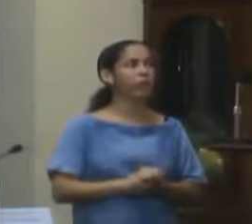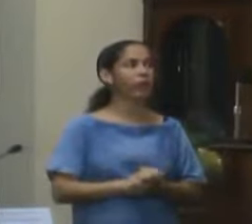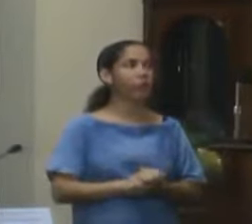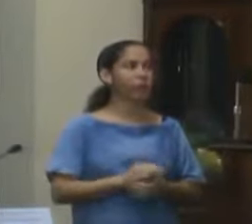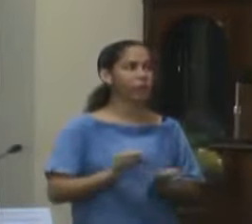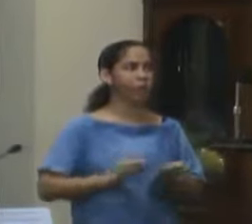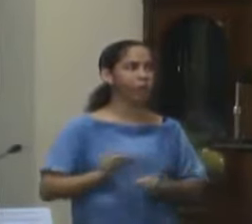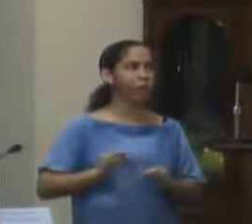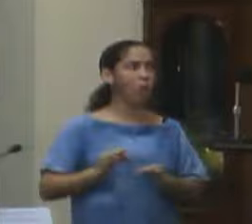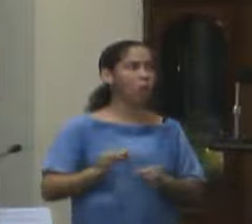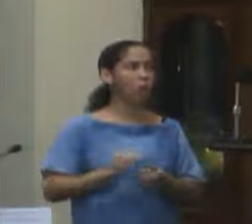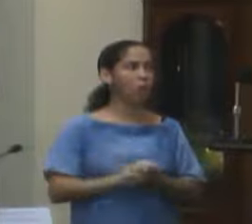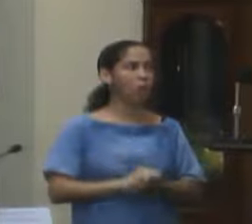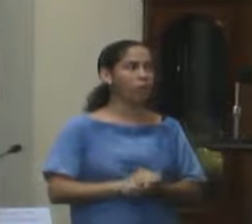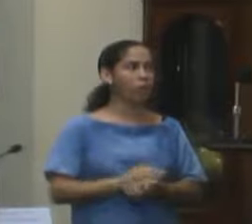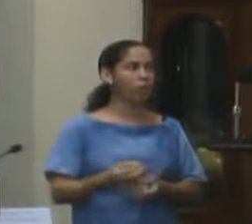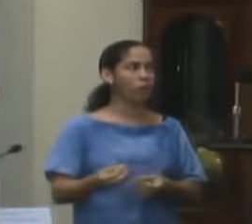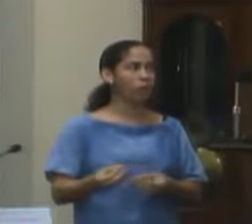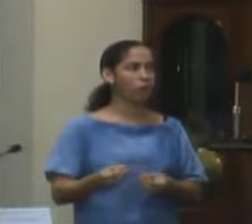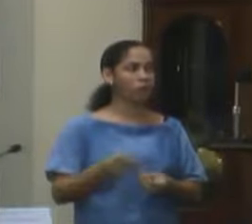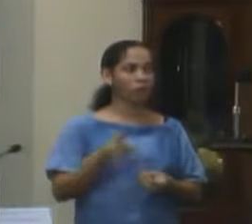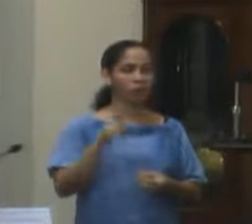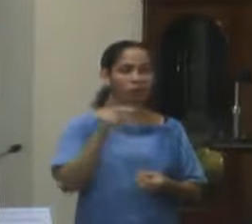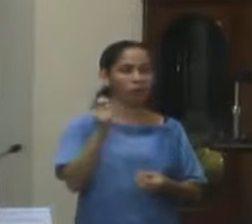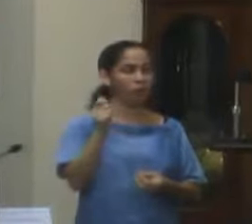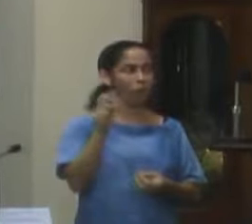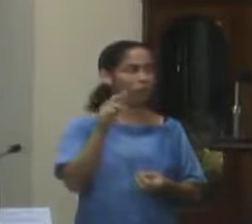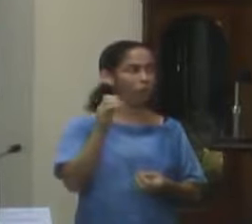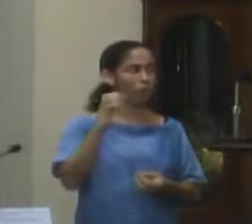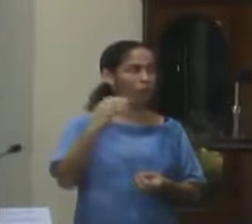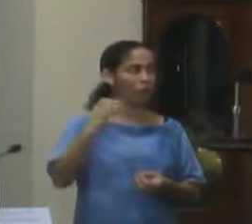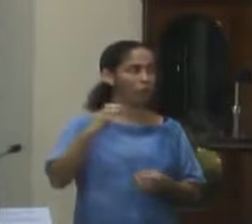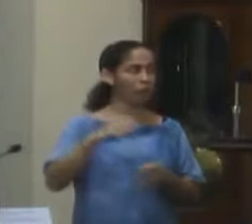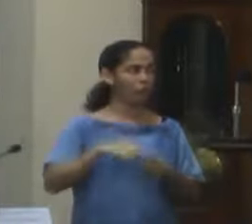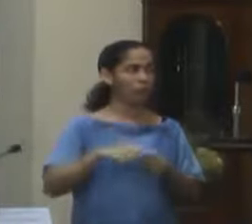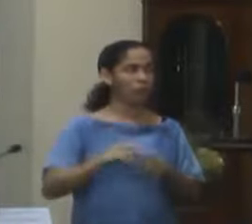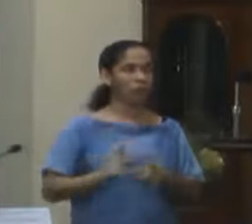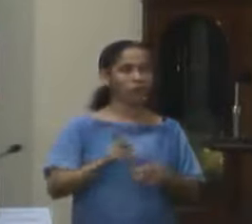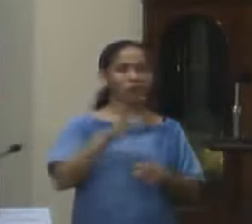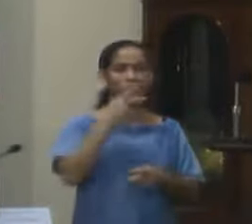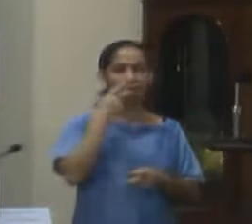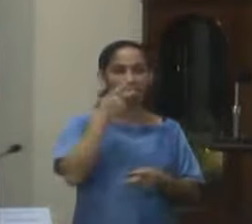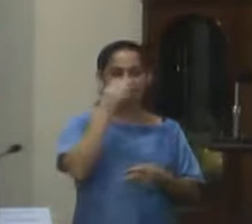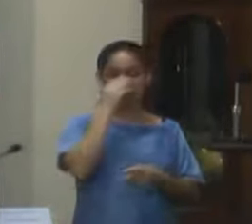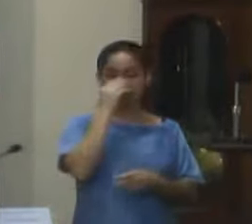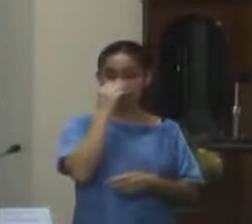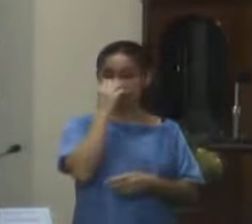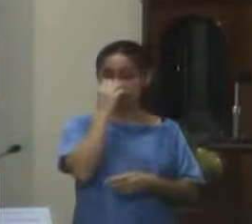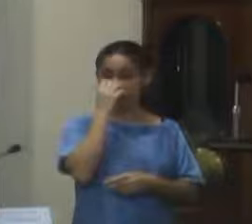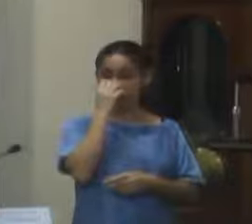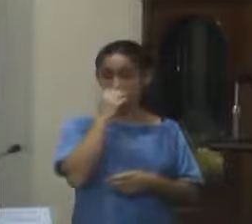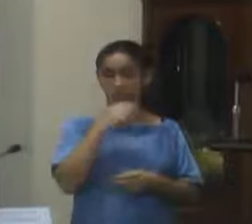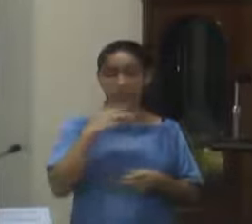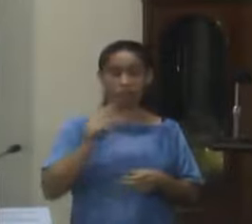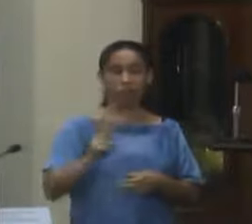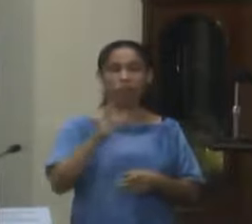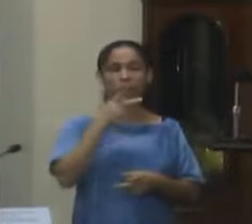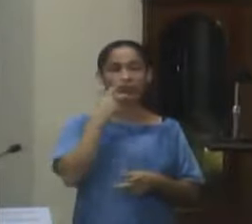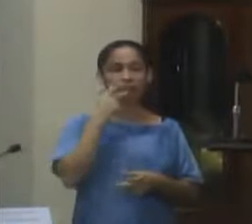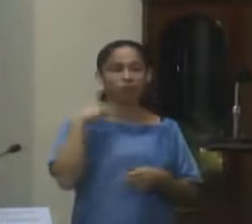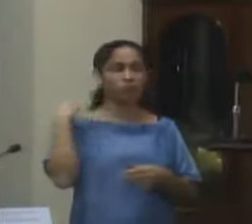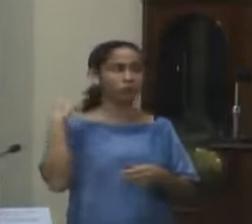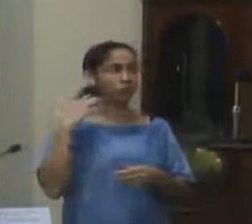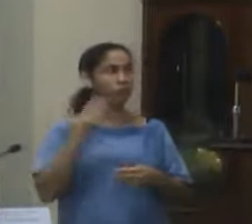projeto vai, teve os pareceres, como eu venho falando aqui, vereadores